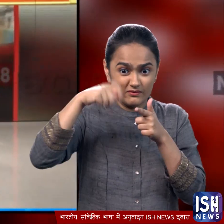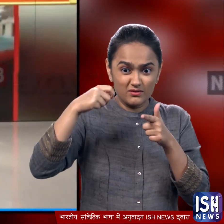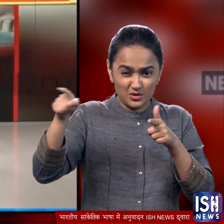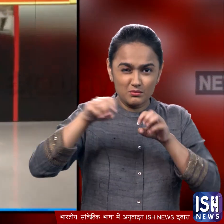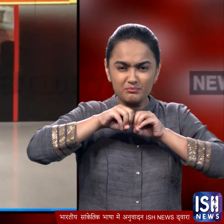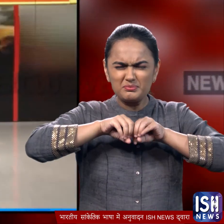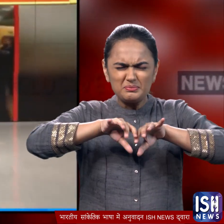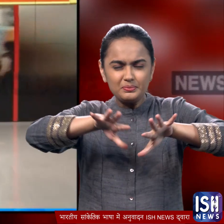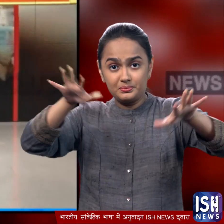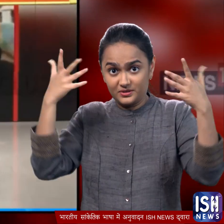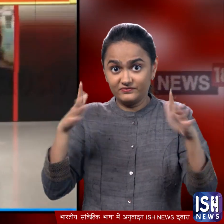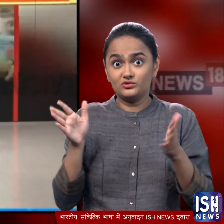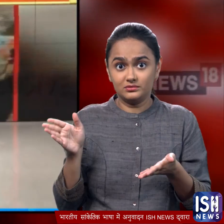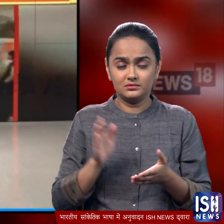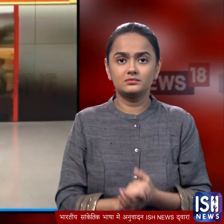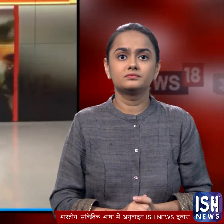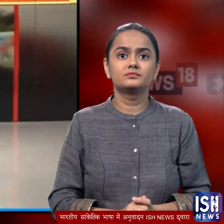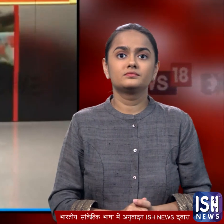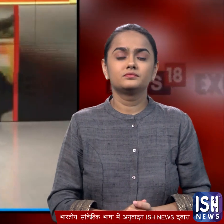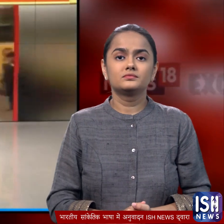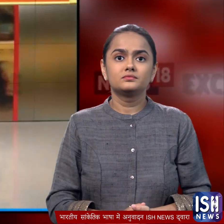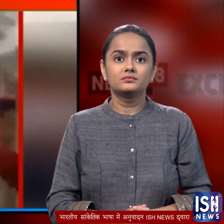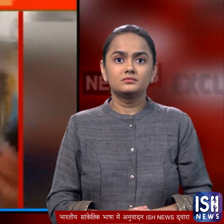ये वीडियो सोशल मीडिया पर तेजी से वायरल हो रहा है,